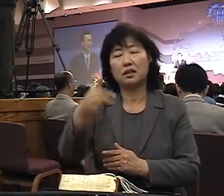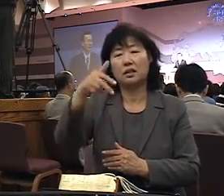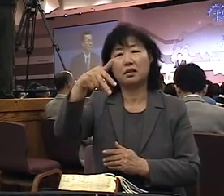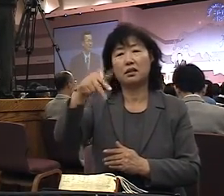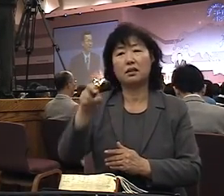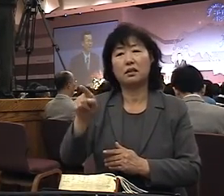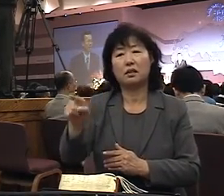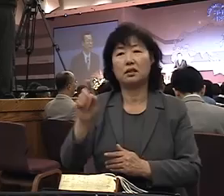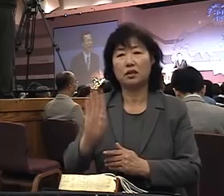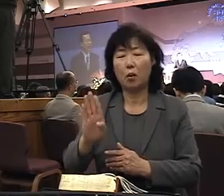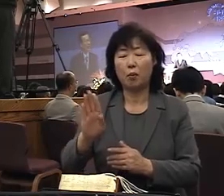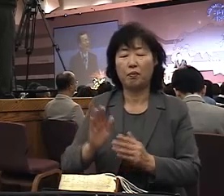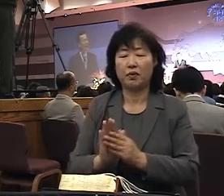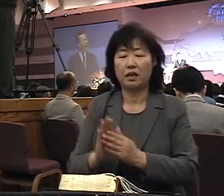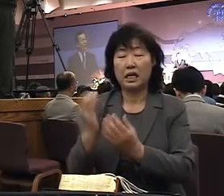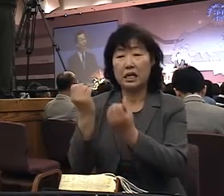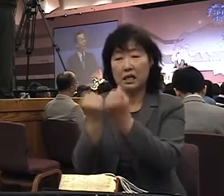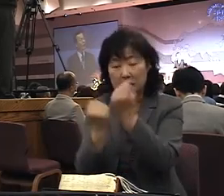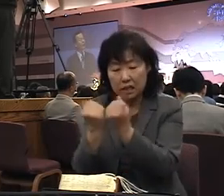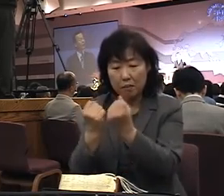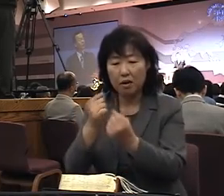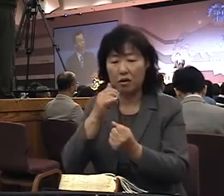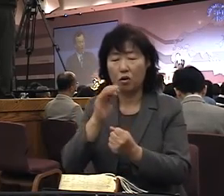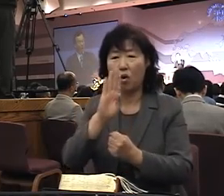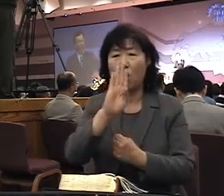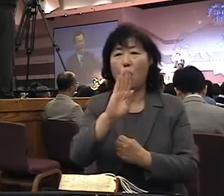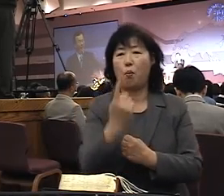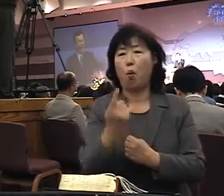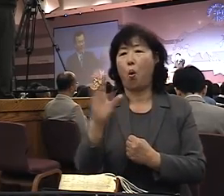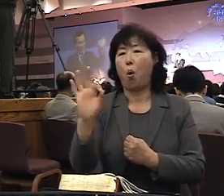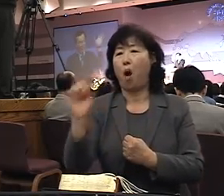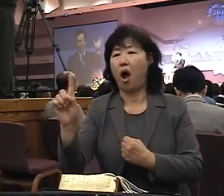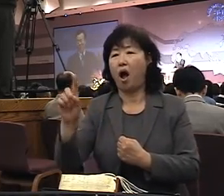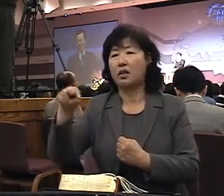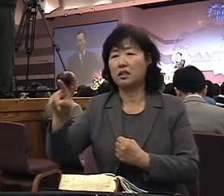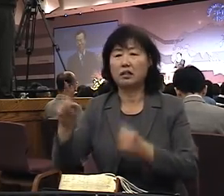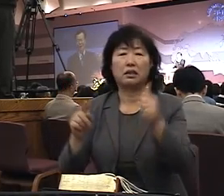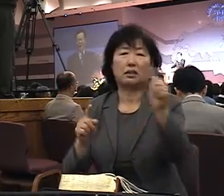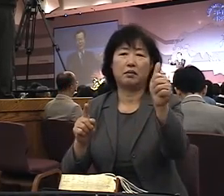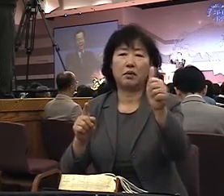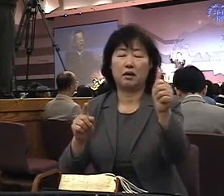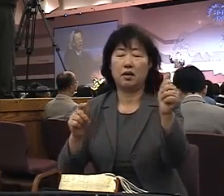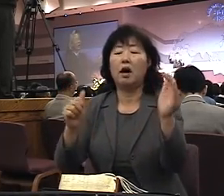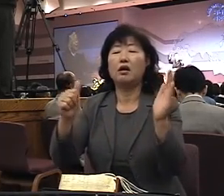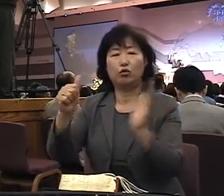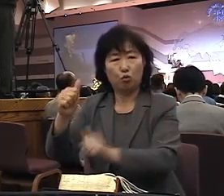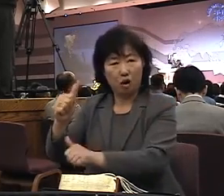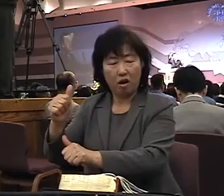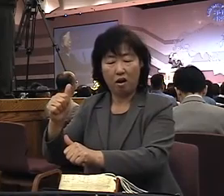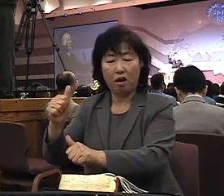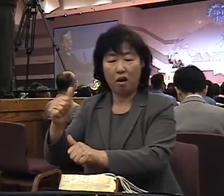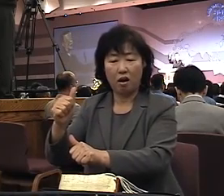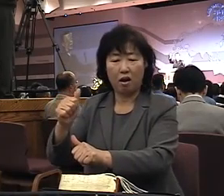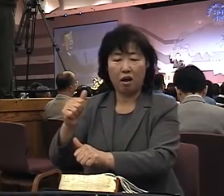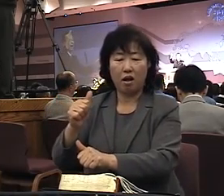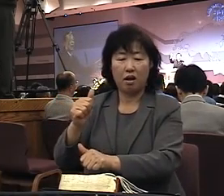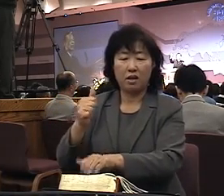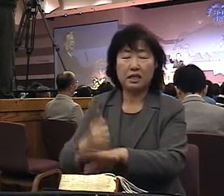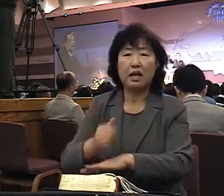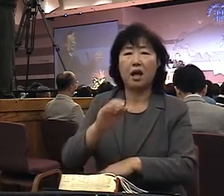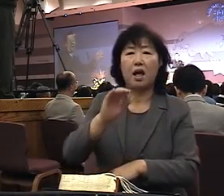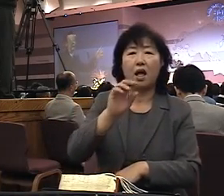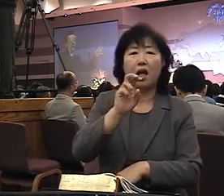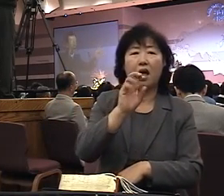있습니다. 보아스가 그렇게 해서 들어와 근족으로 들어와 그 엘리멜렉, 이제는 살지도